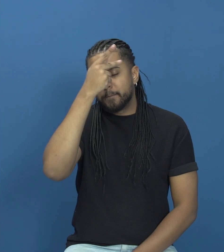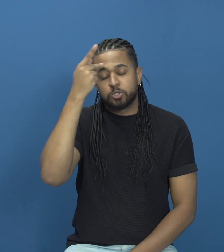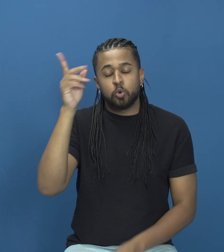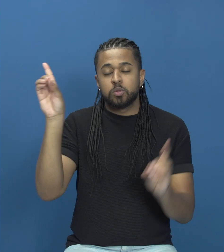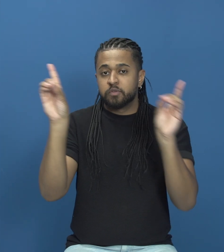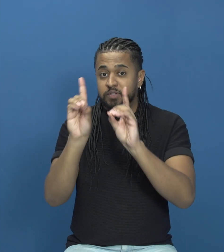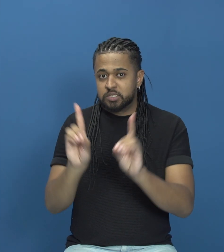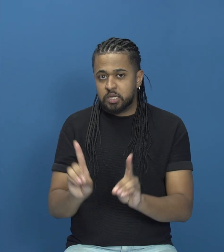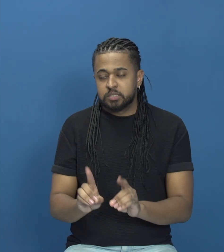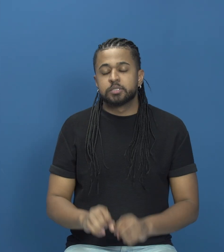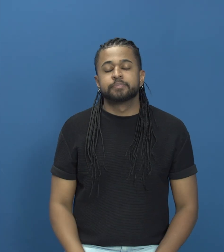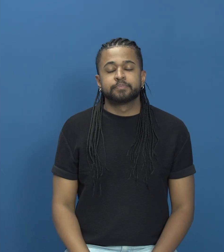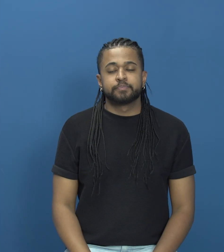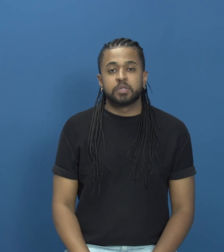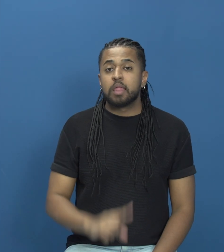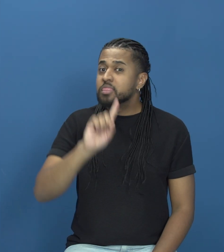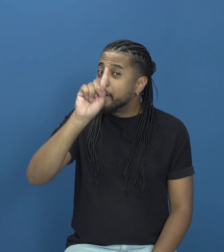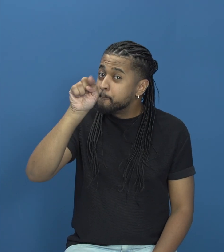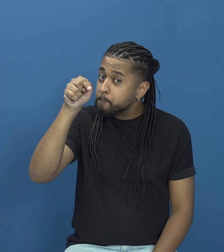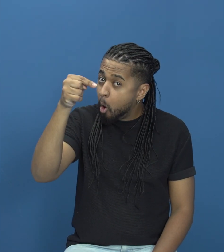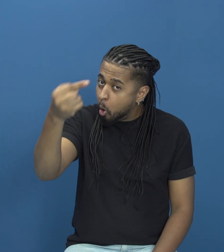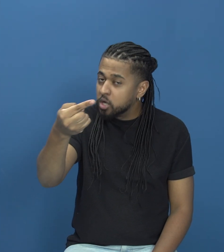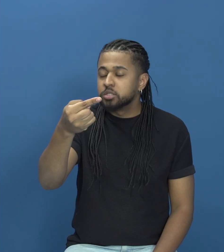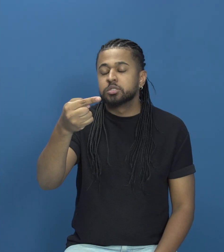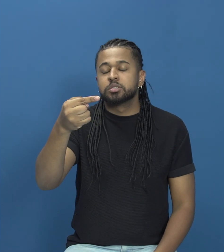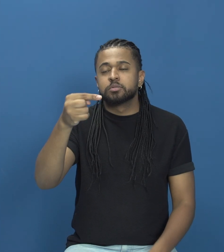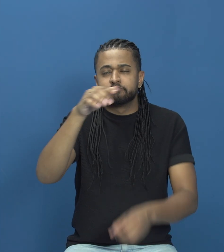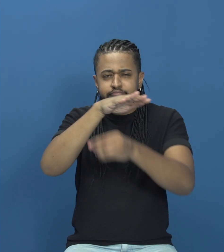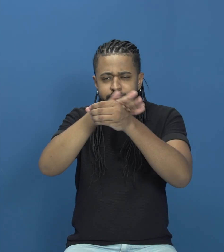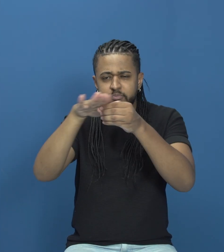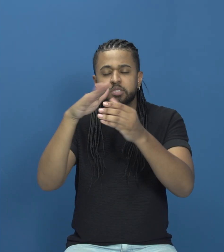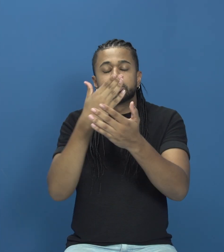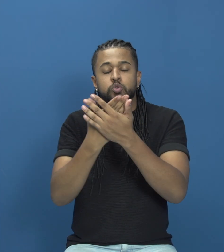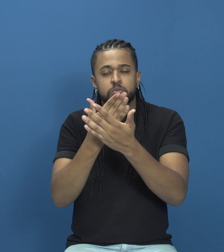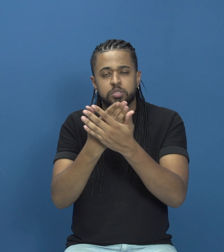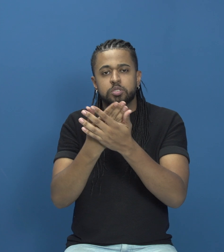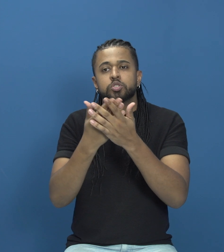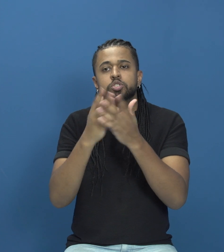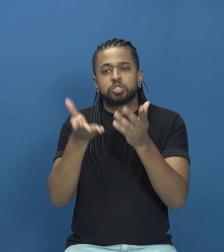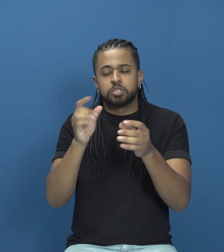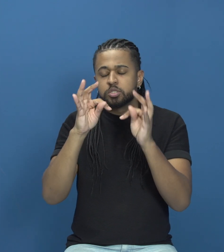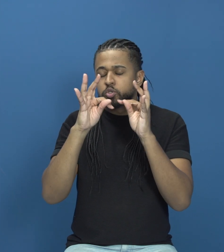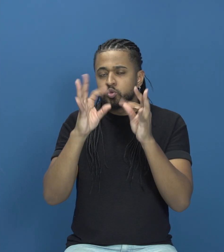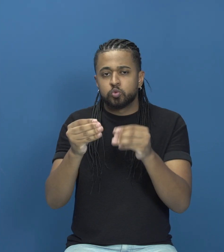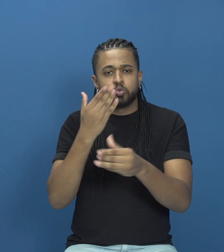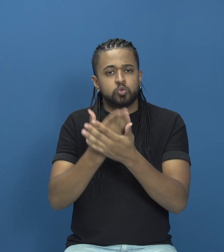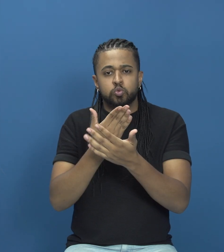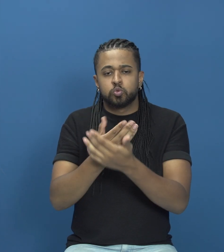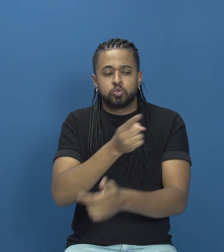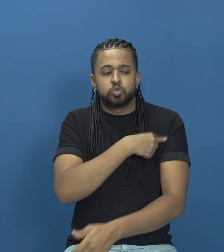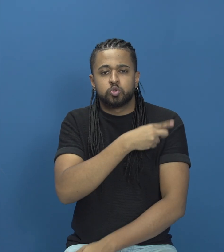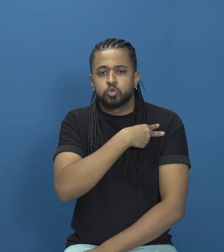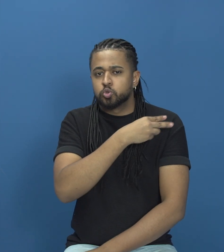com deficiência, e, posteriormente, completadas por estudantes que tenham cursado integralmente o